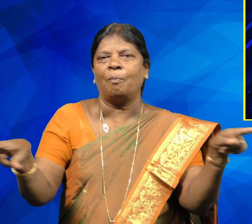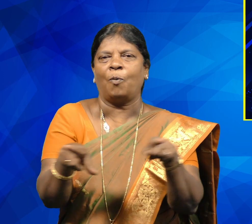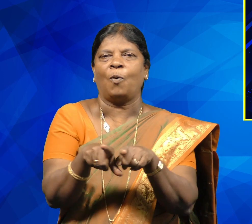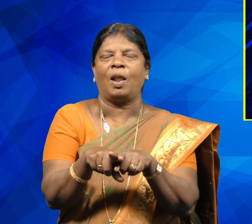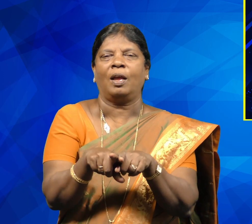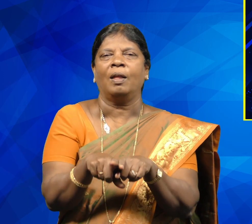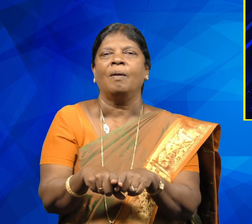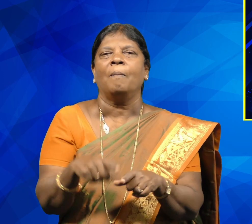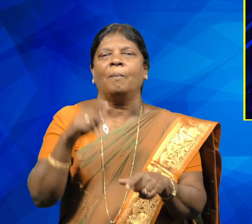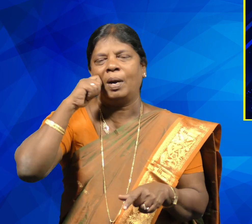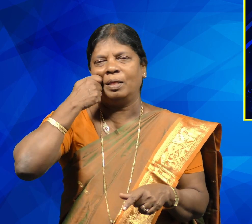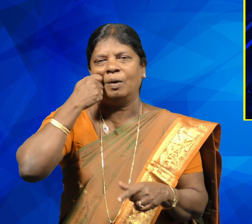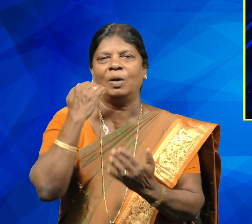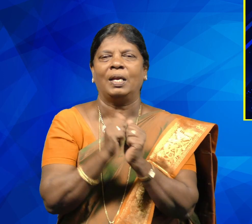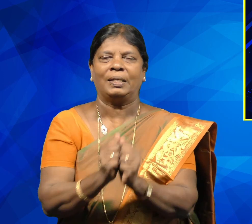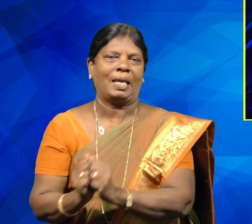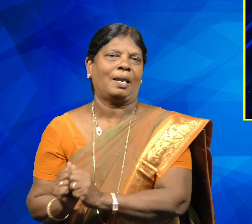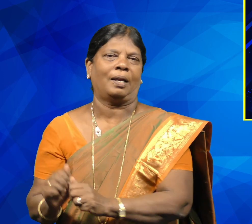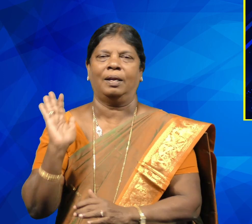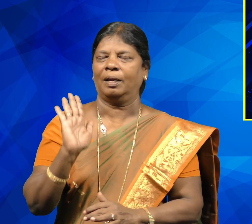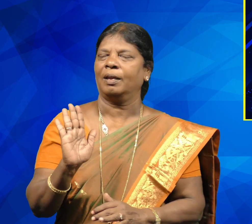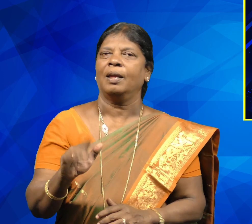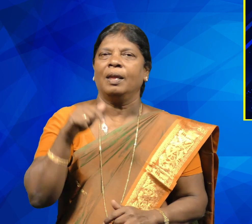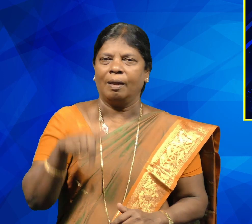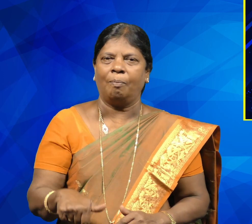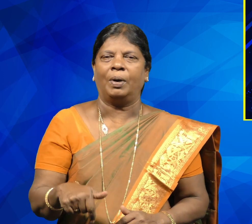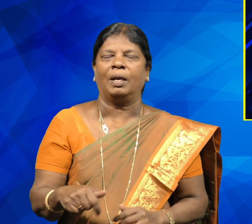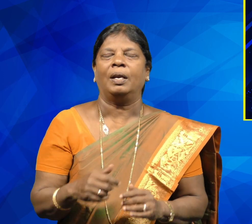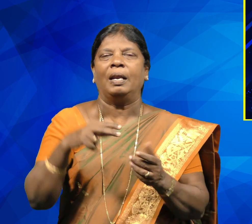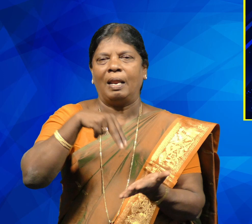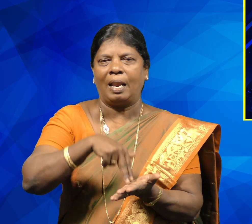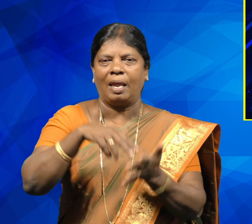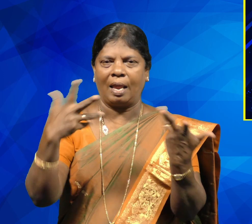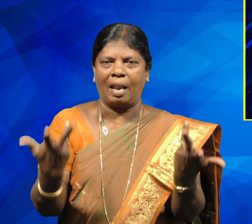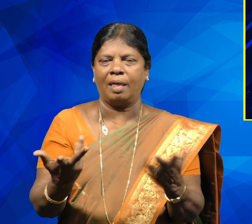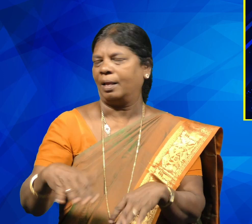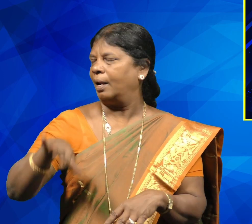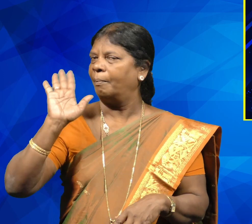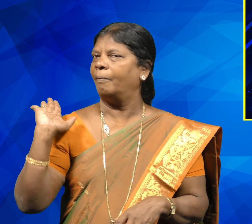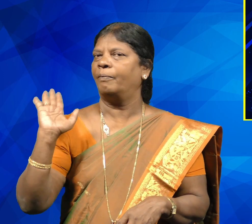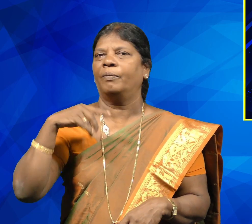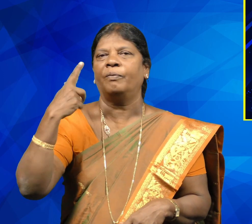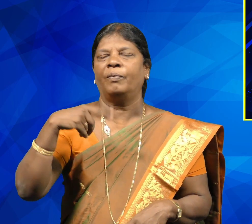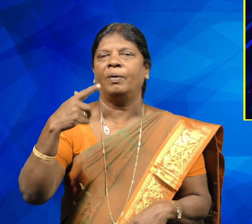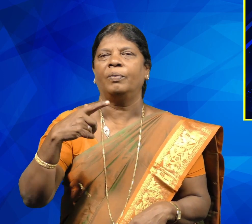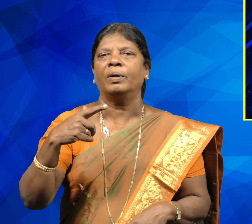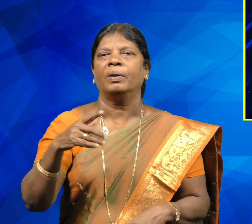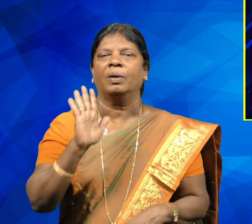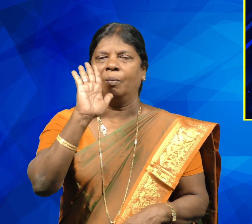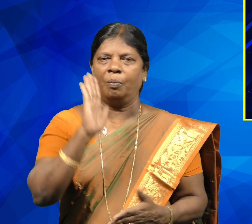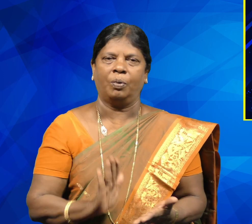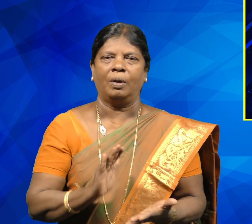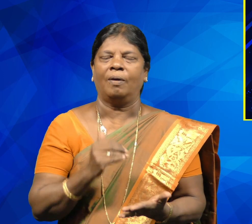போல மனிதனுடைய செயல்கள் இருக்கின்றன. இப்படிப்பட்ட நிலையற்ற வாழ்வுக்கு பின்னால்